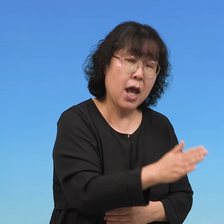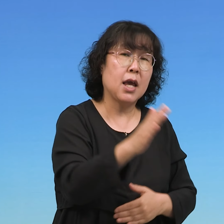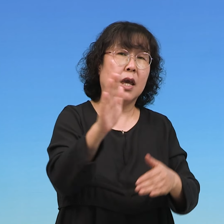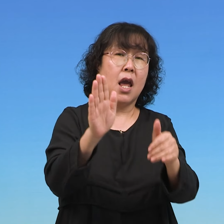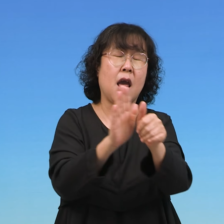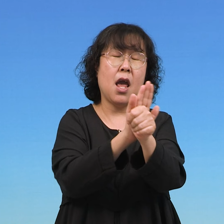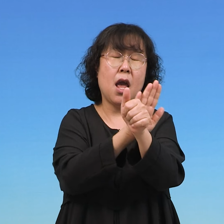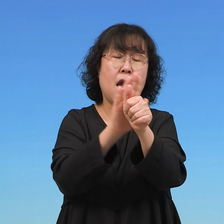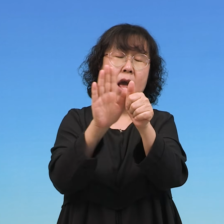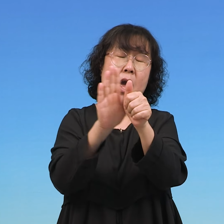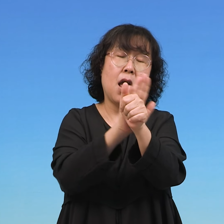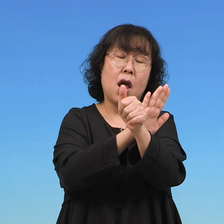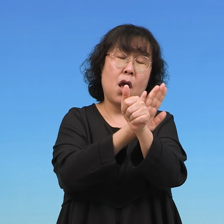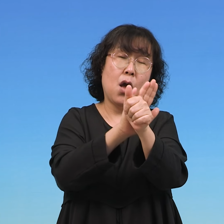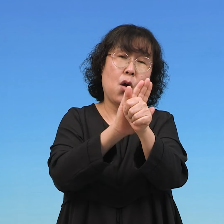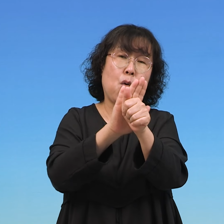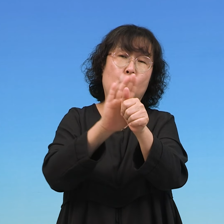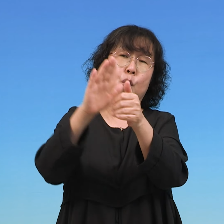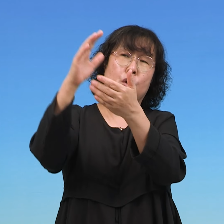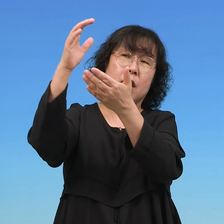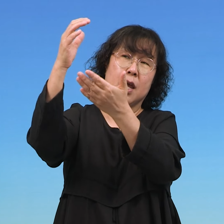얻나?